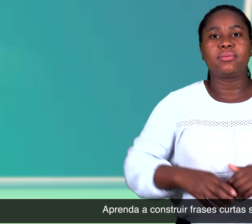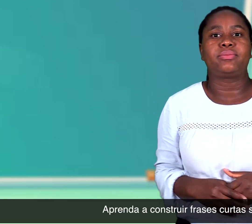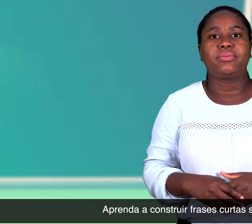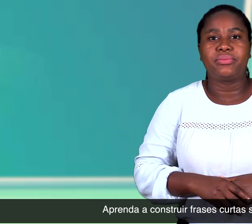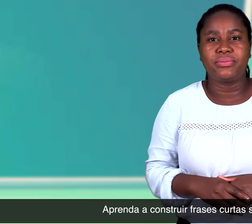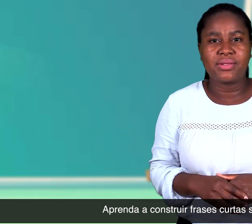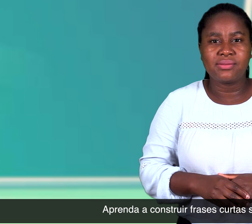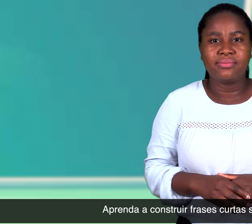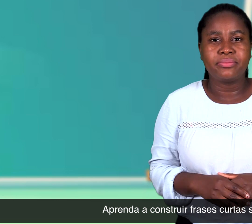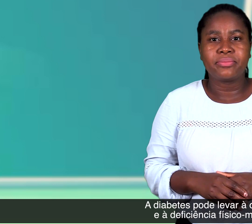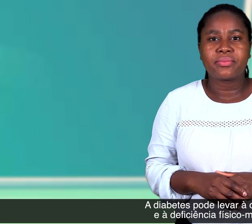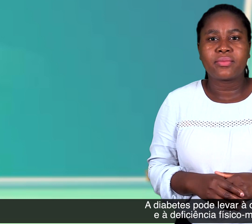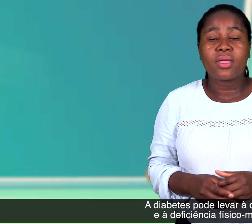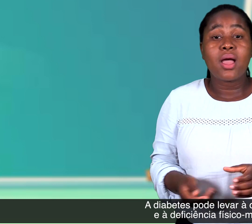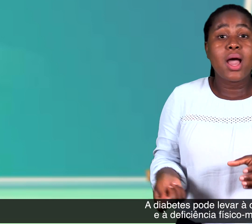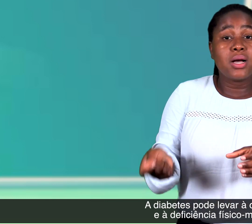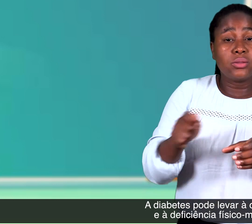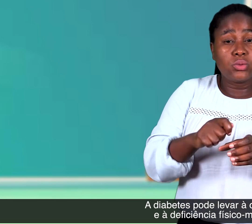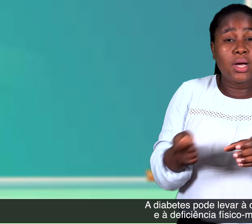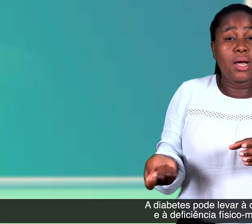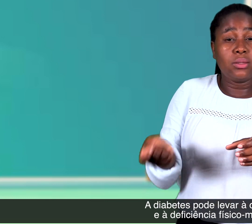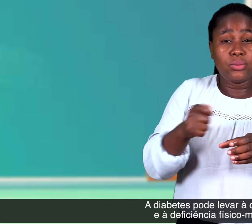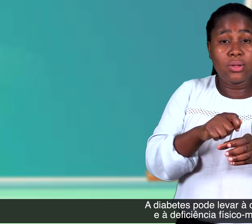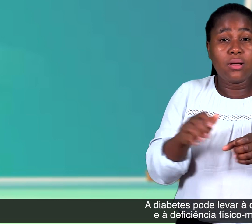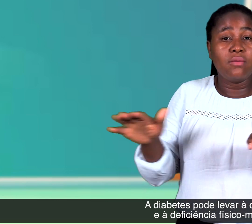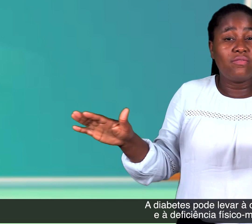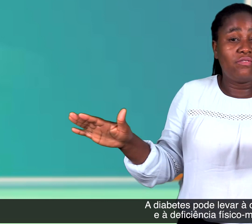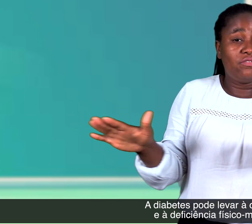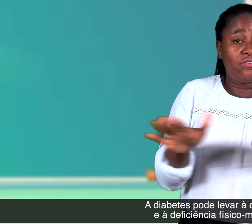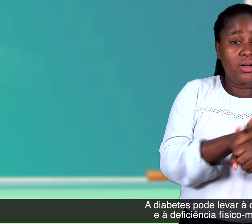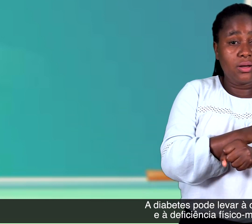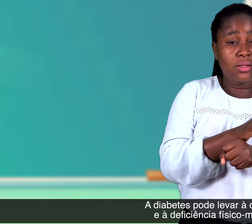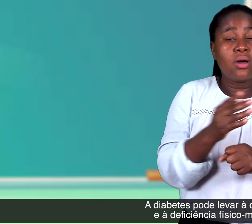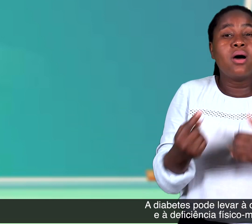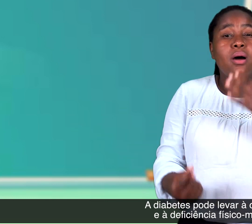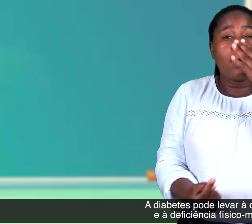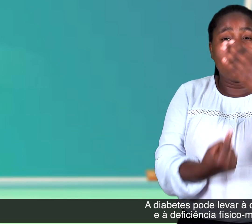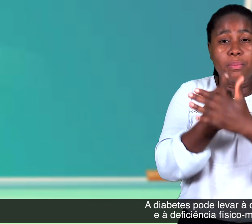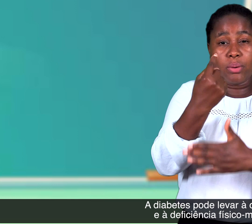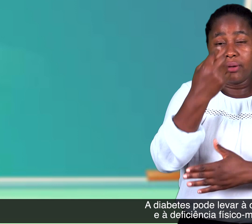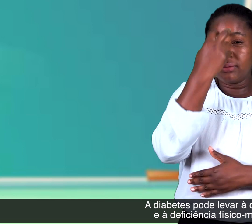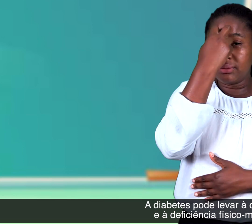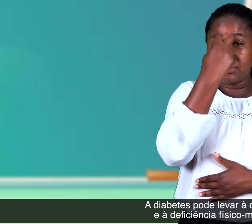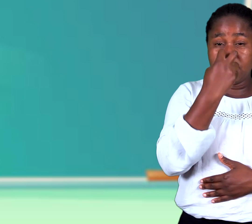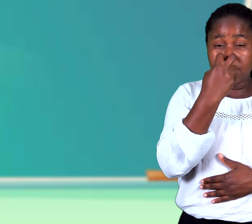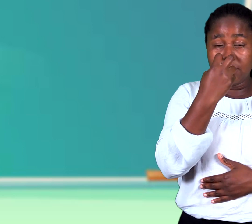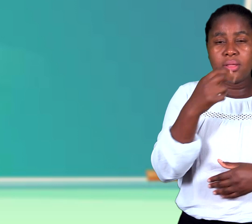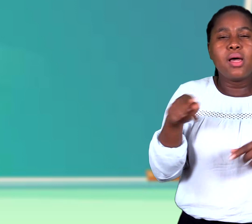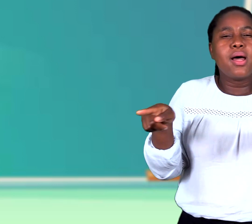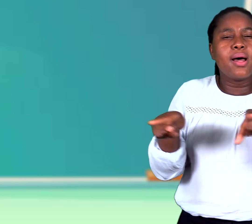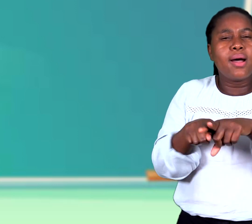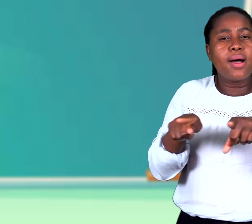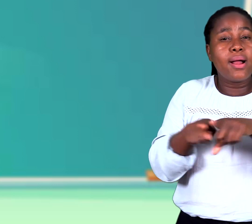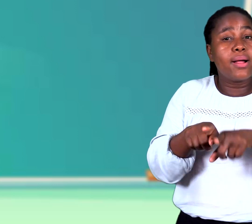curtas sobre este assunto. A diabetes pode levar à cegueira e à deficiência físico-motora.